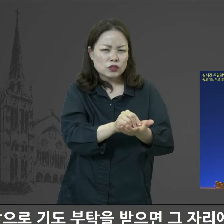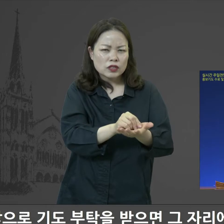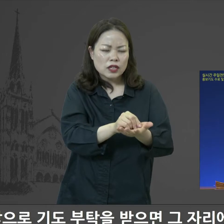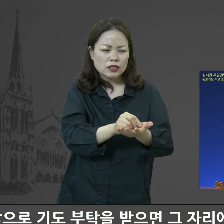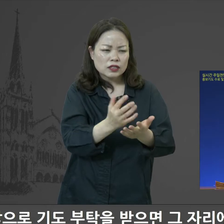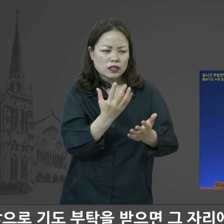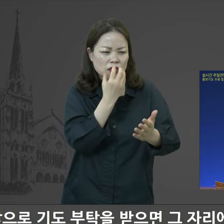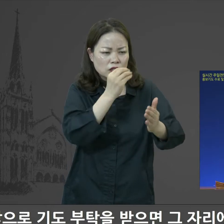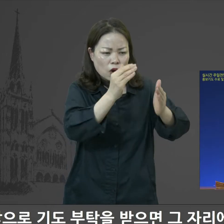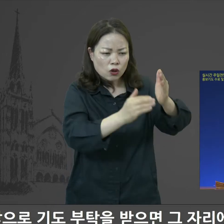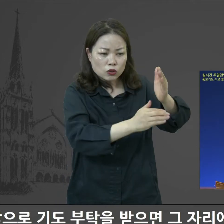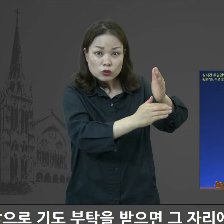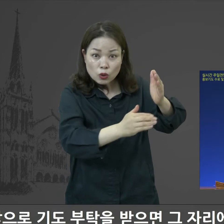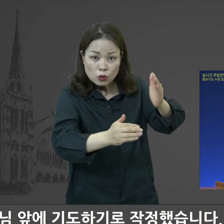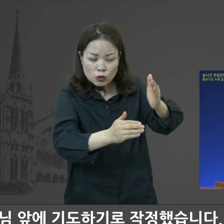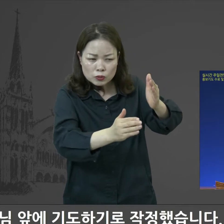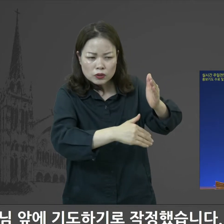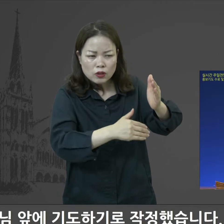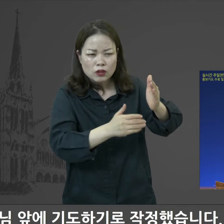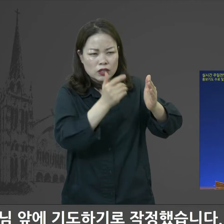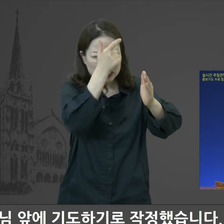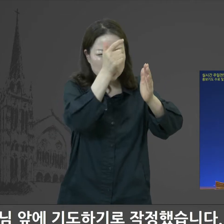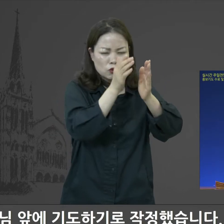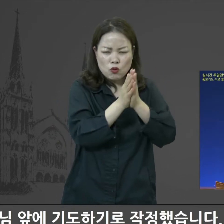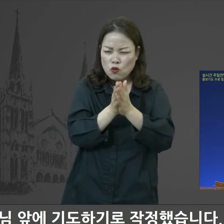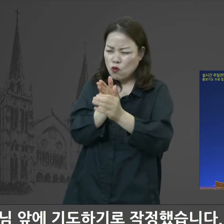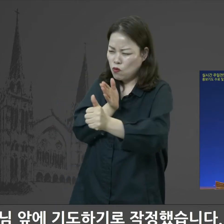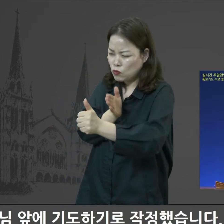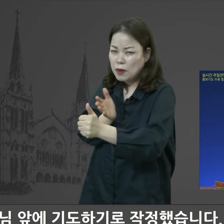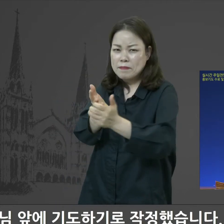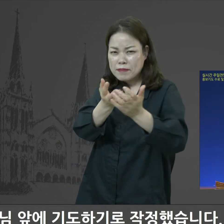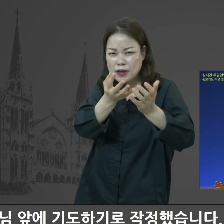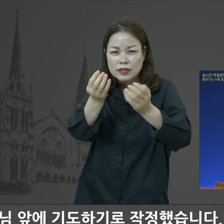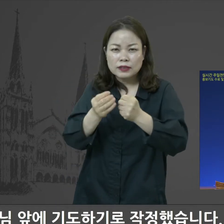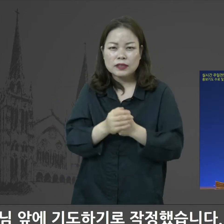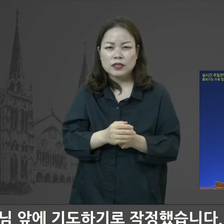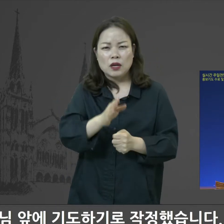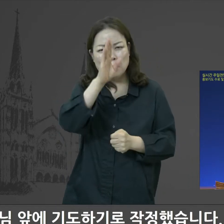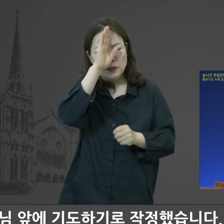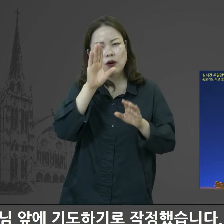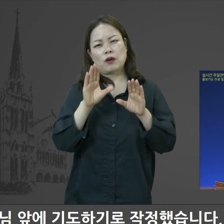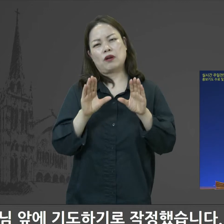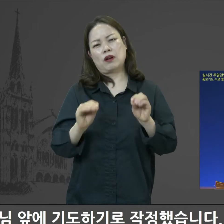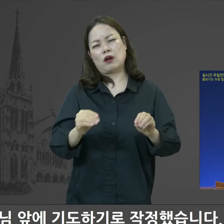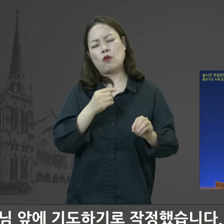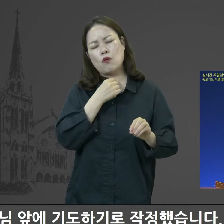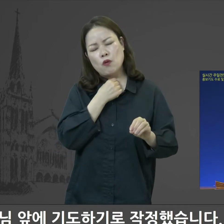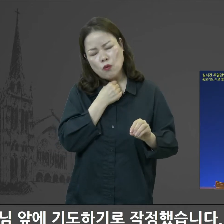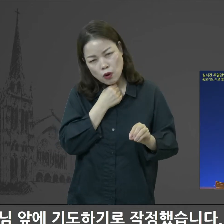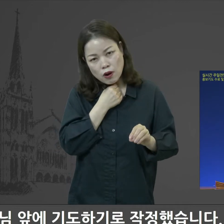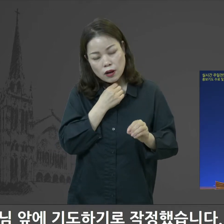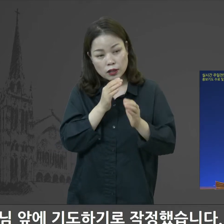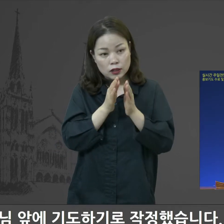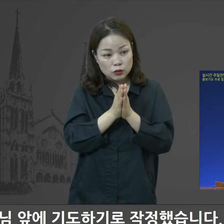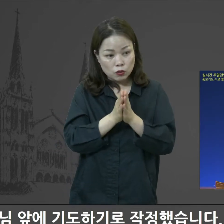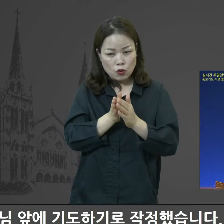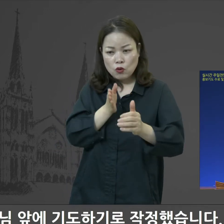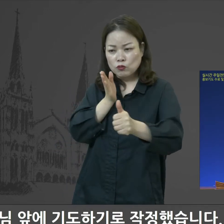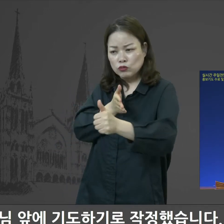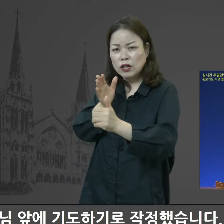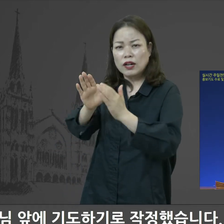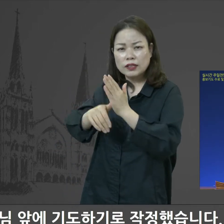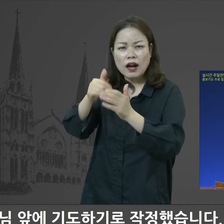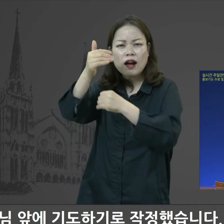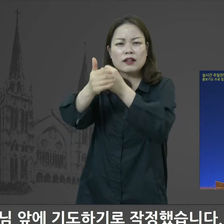있는 성도들로부터 기도 부탁을 많이 받습니다. 병 낫기를 위한 기도 부탁을 받을 때 우리는